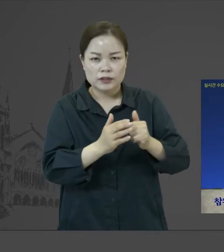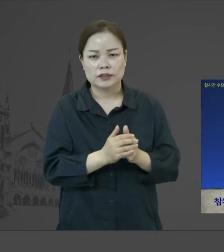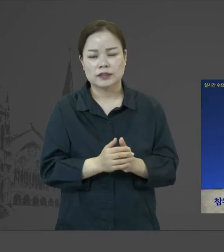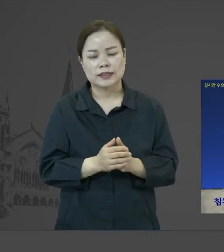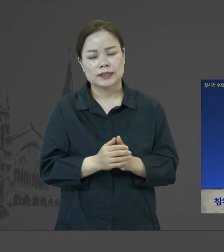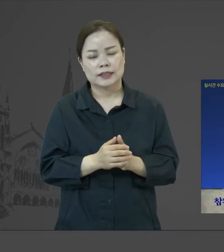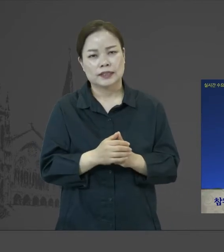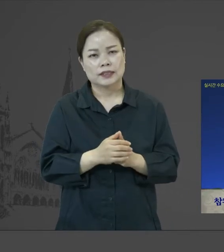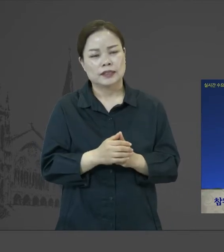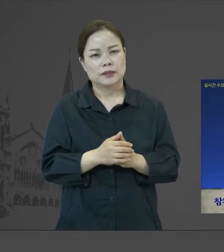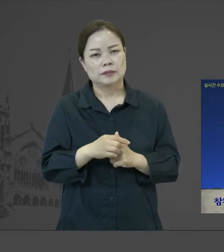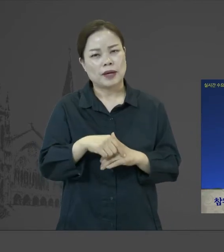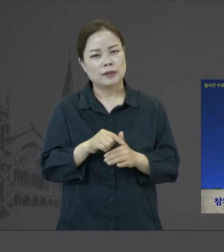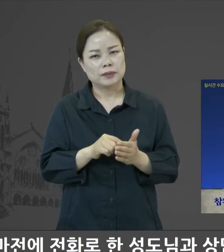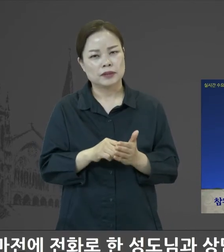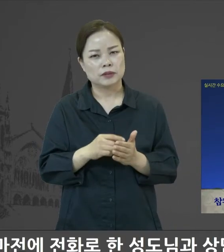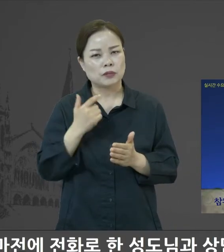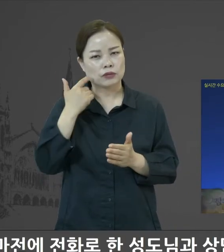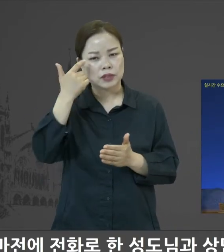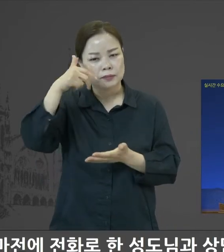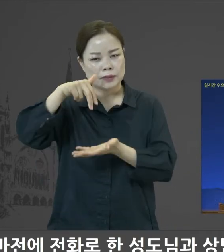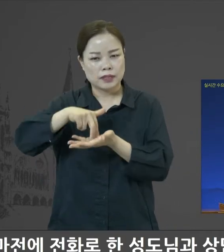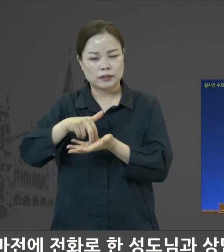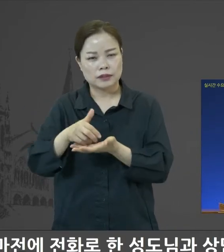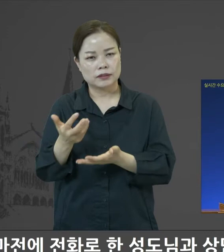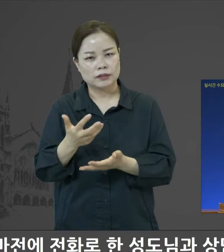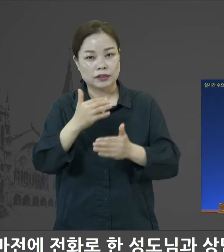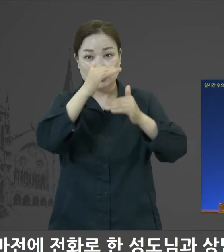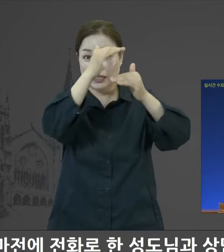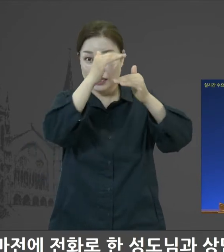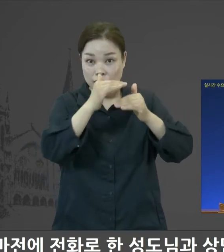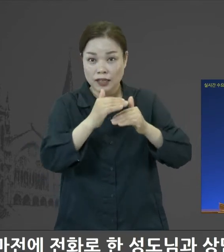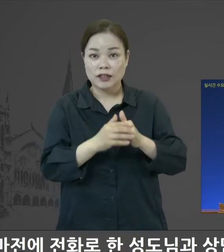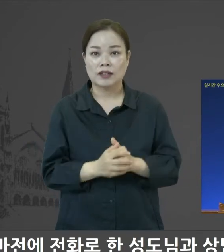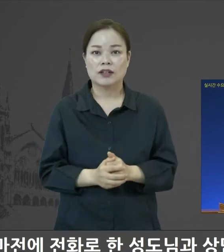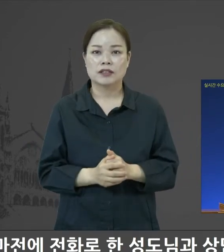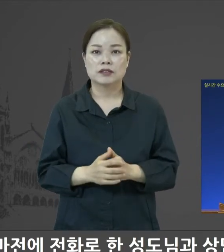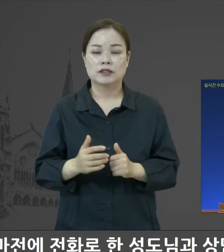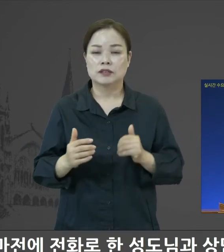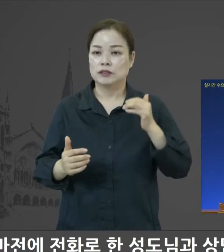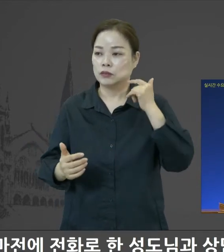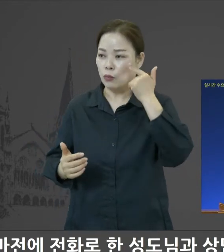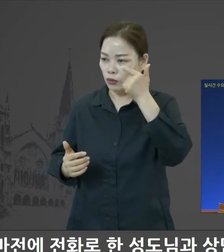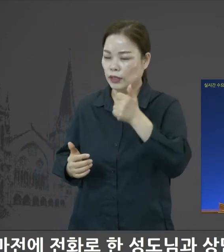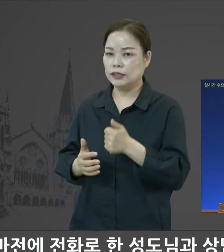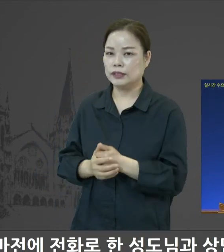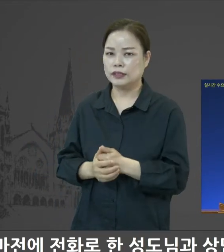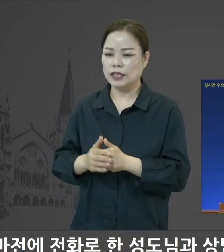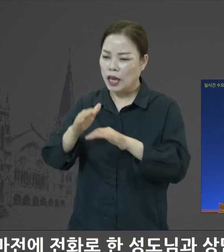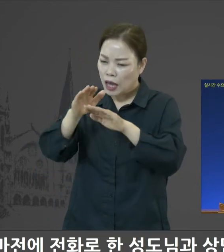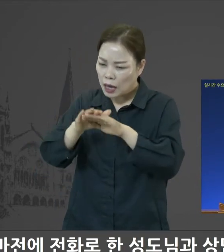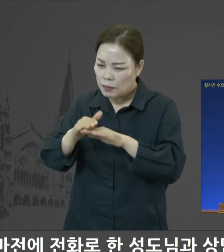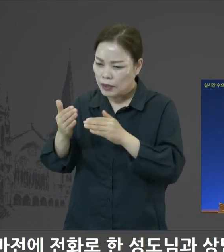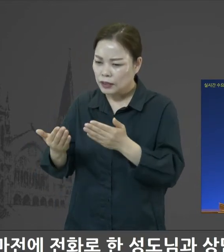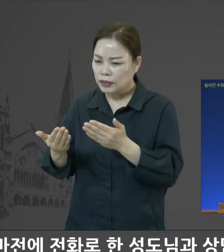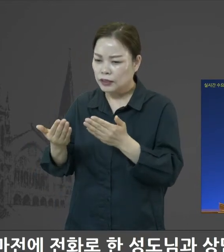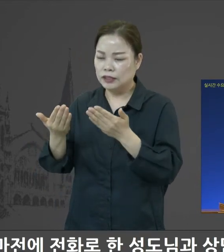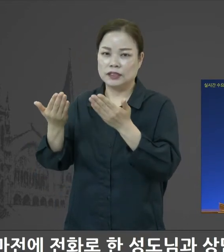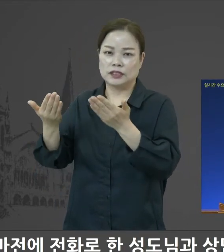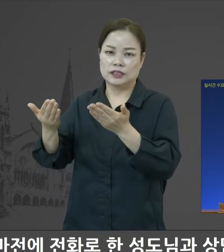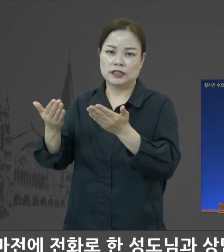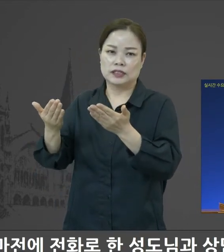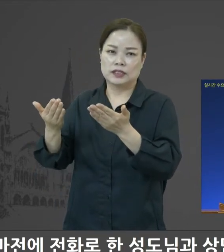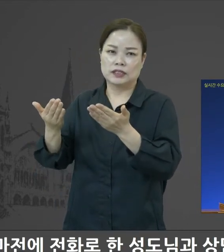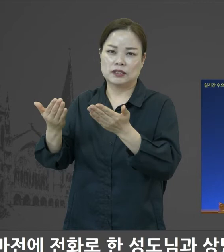마음을 너무 좀 아프게 했었는데요. 내용인즉슨 목사님, 예배당에 가서